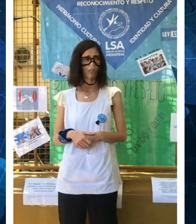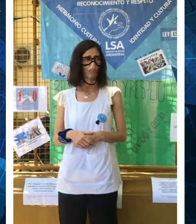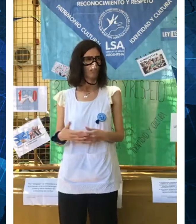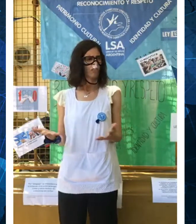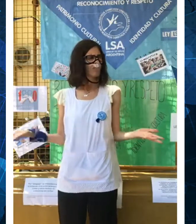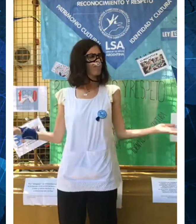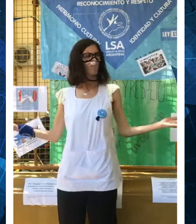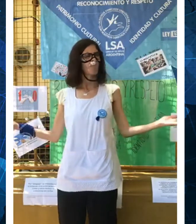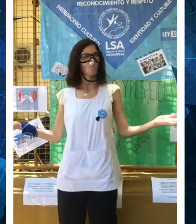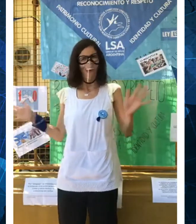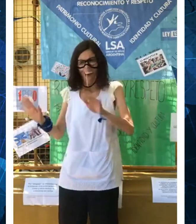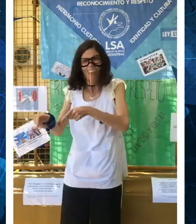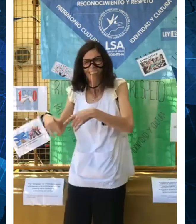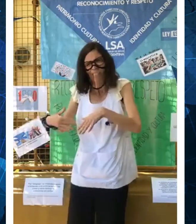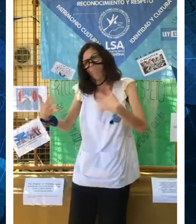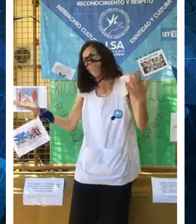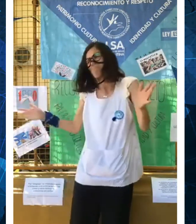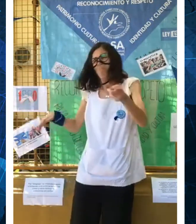sordos.